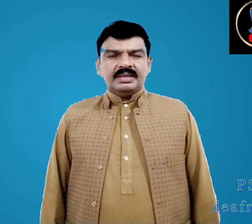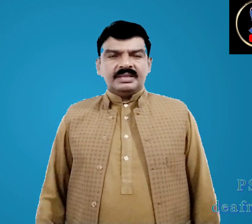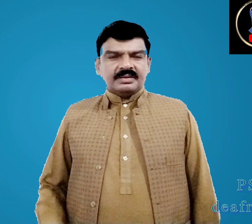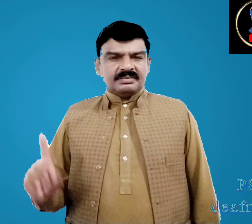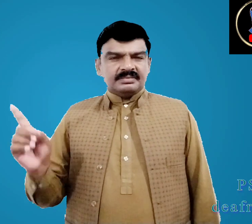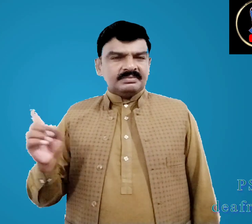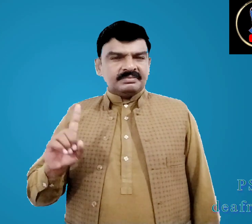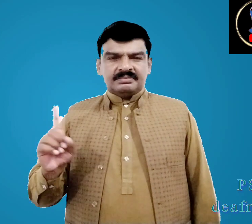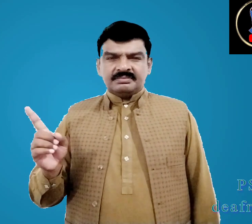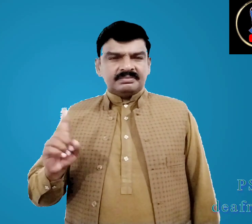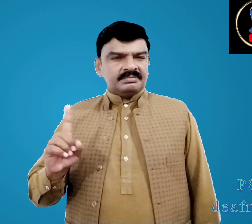नीदर,